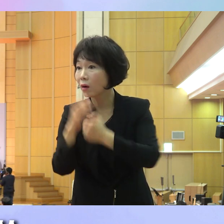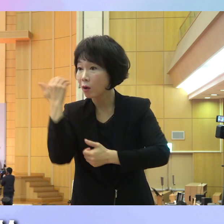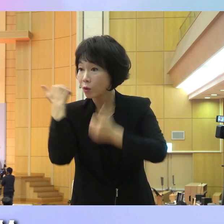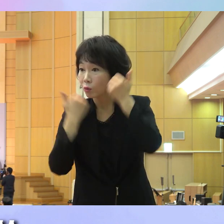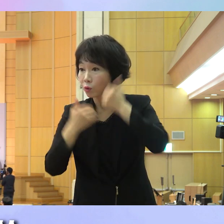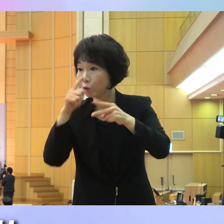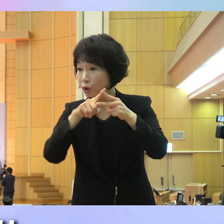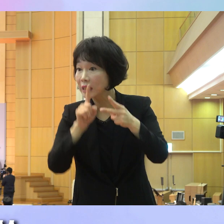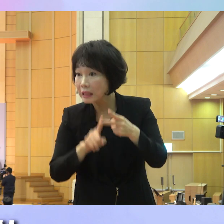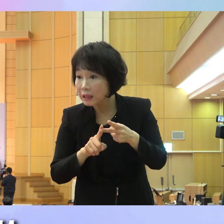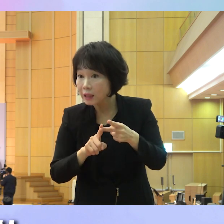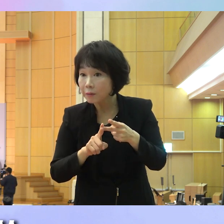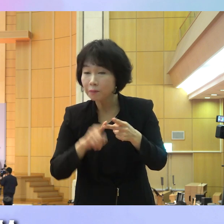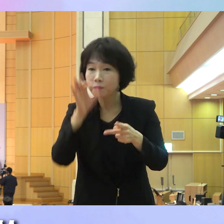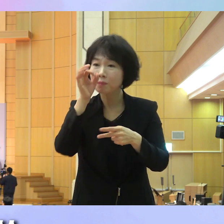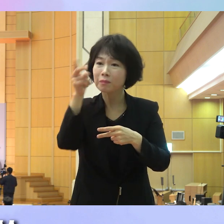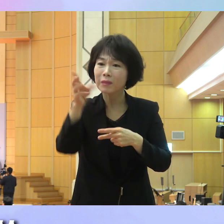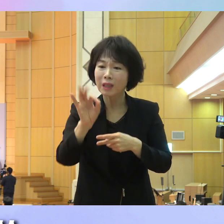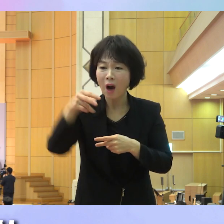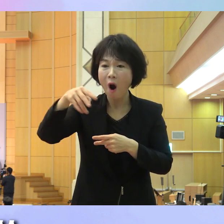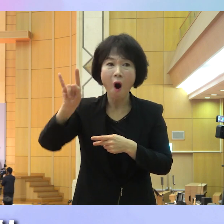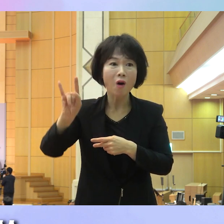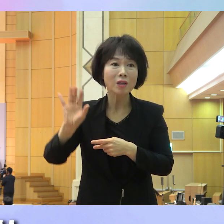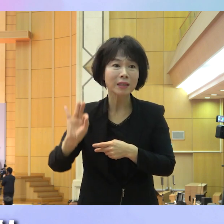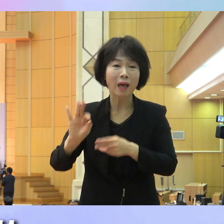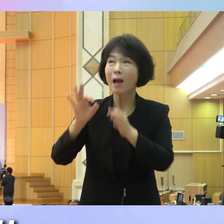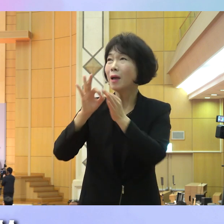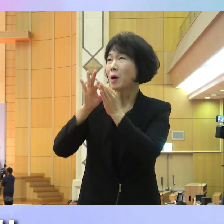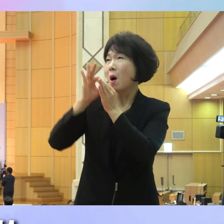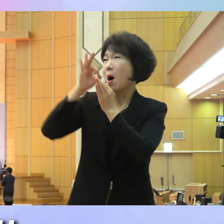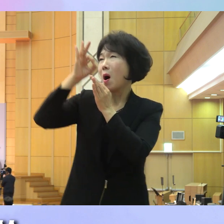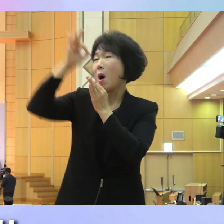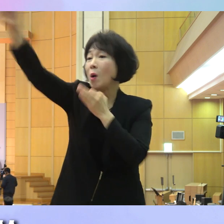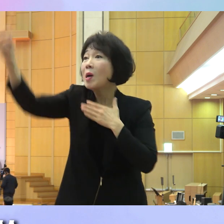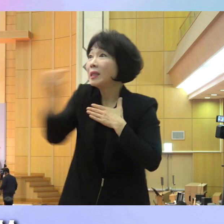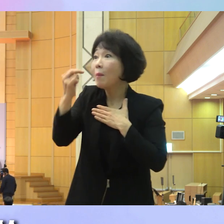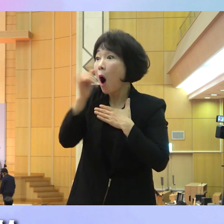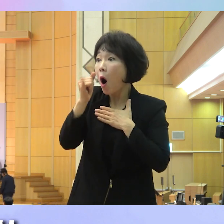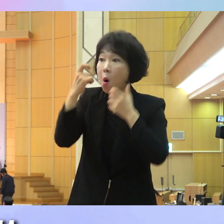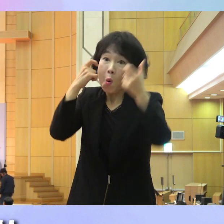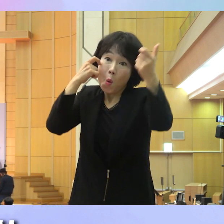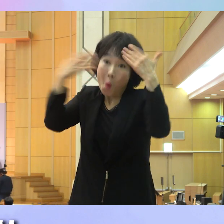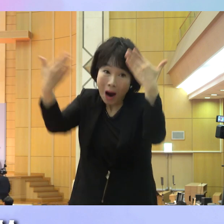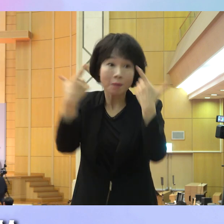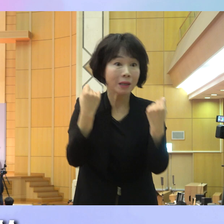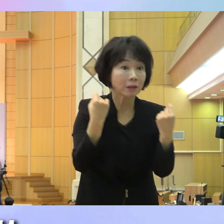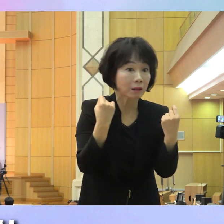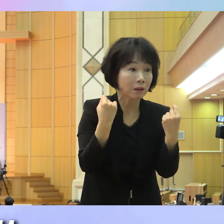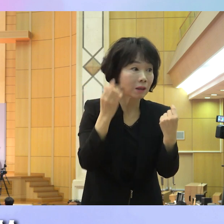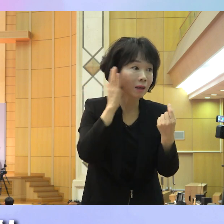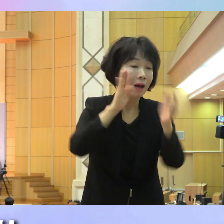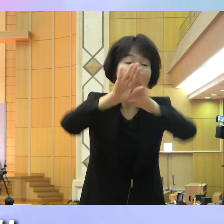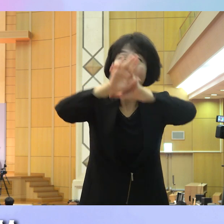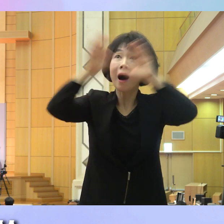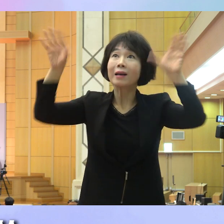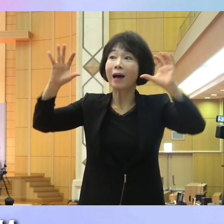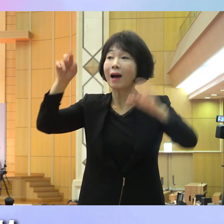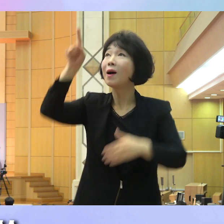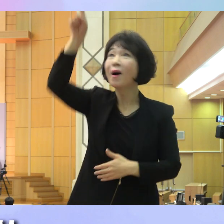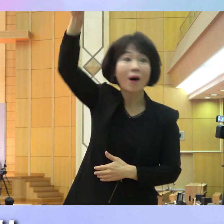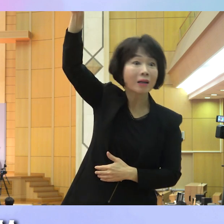누구나 영생이 있다는 건 분명한데, 그리고 천국에서